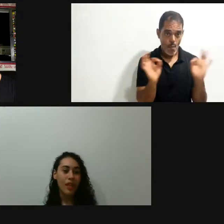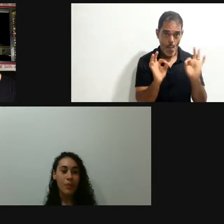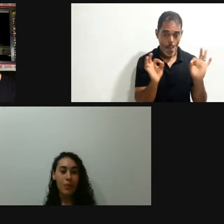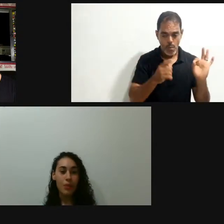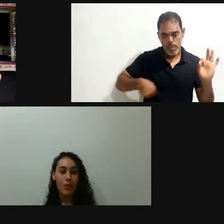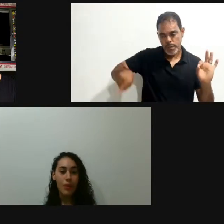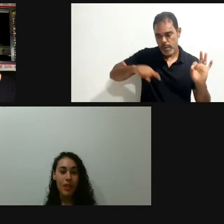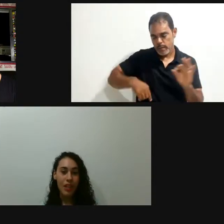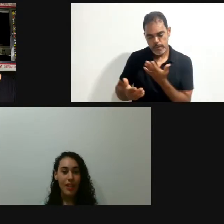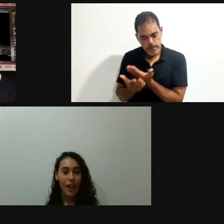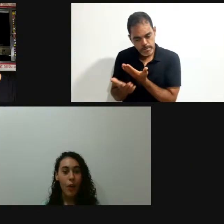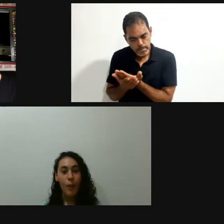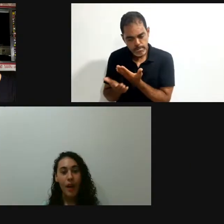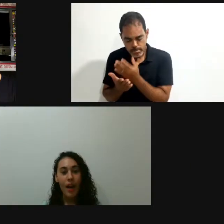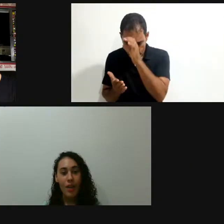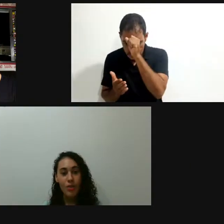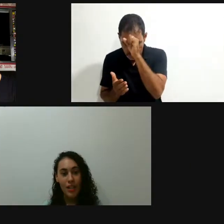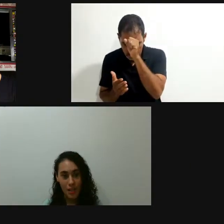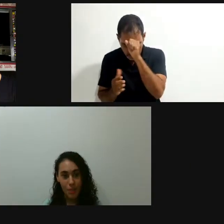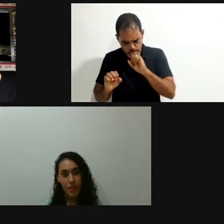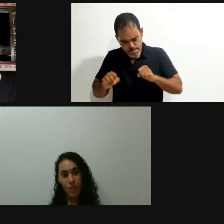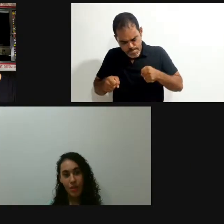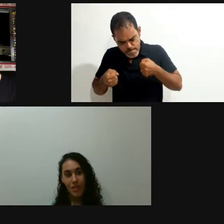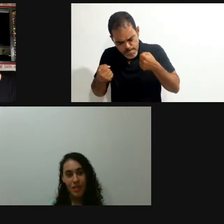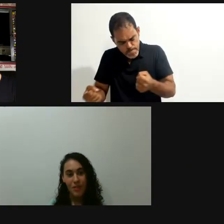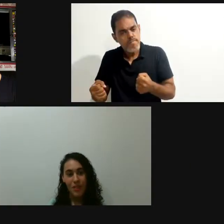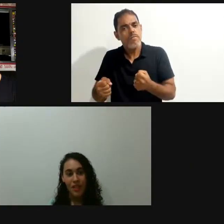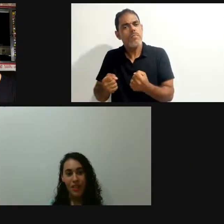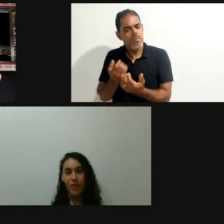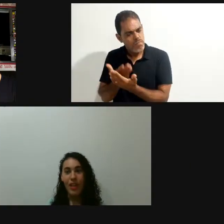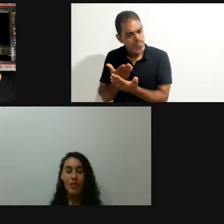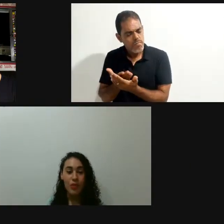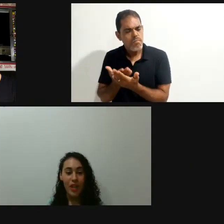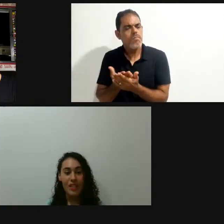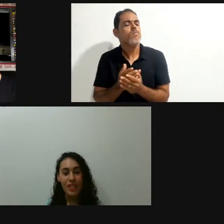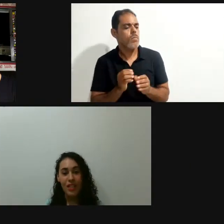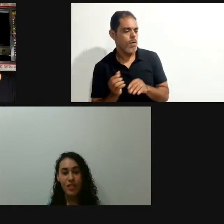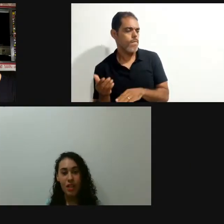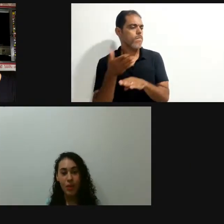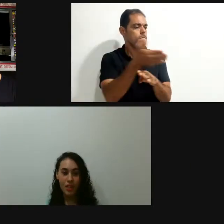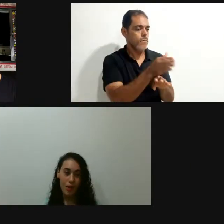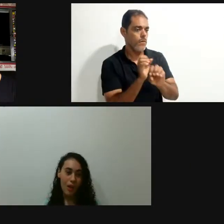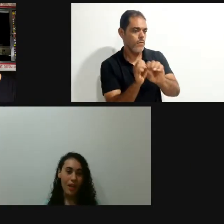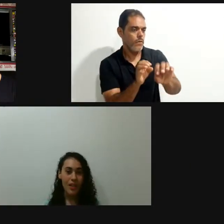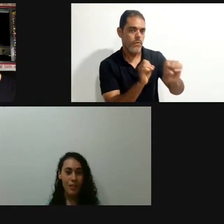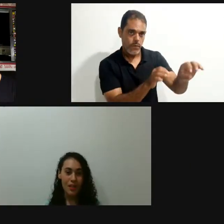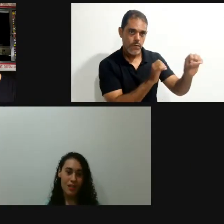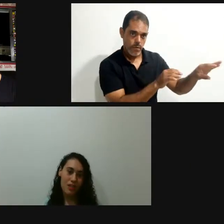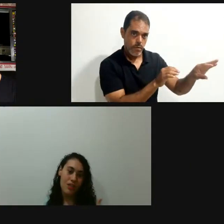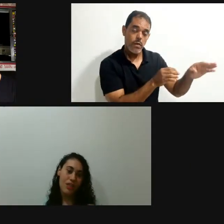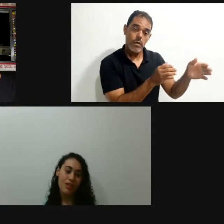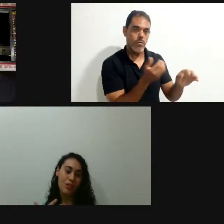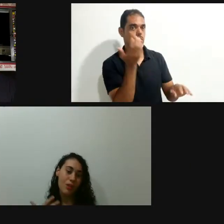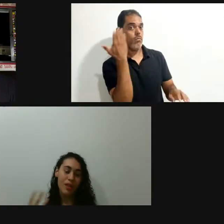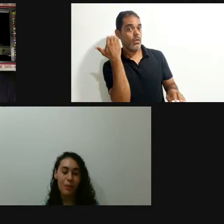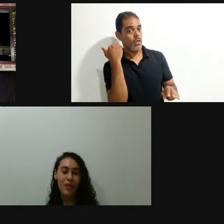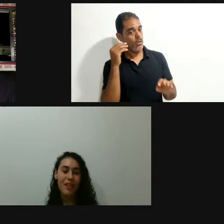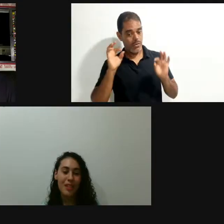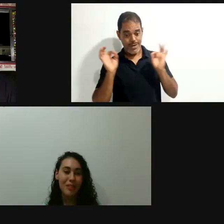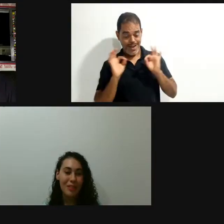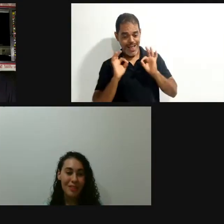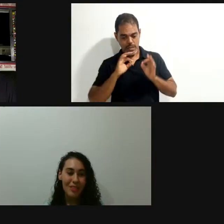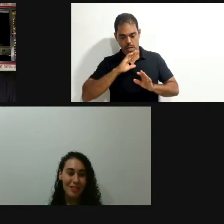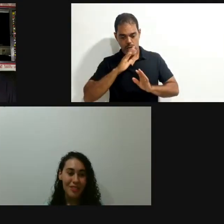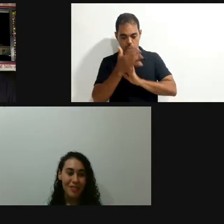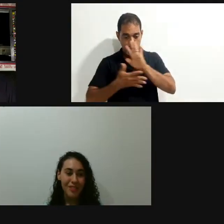por tempo integral para ajudar essas pessoas. E no caso foi assim que a gente aprendeu a Libras, a gente se dedicou em